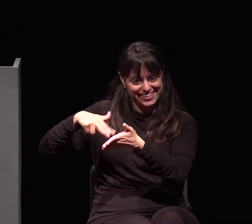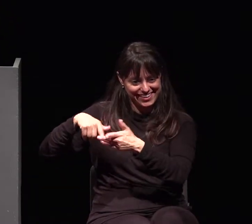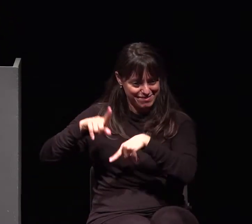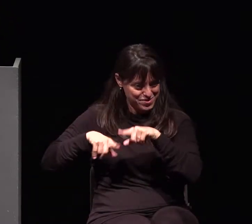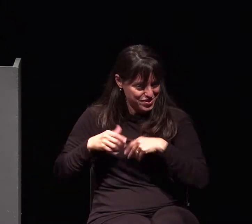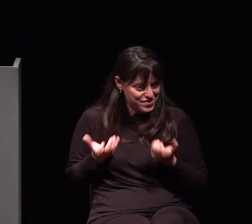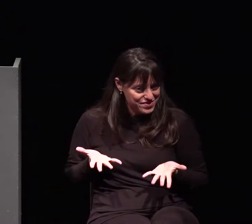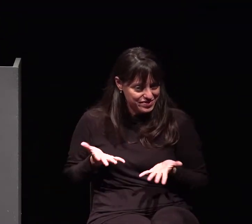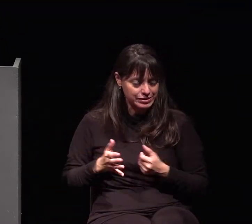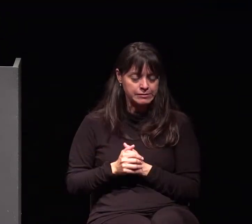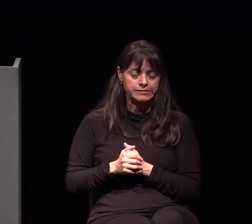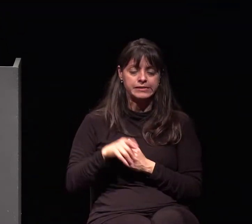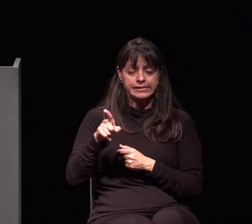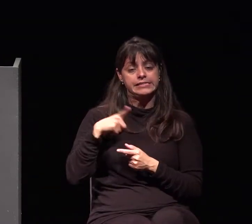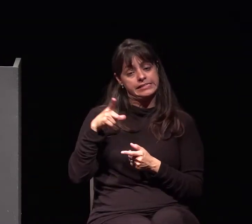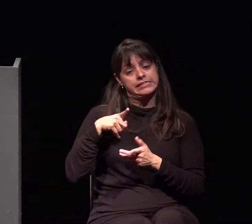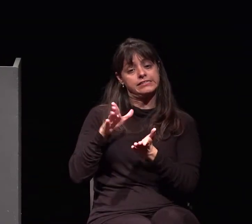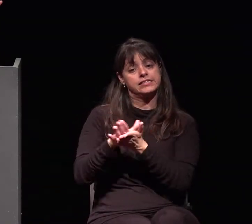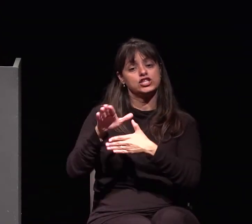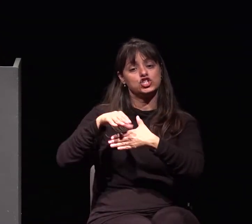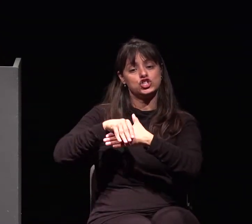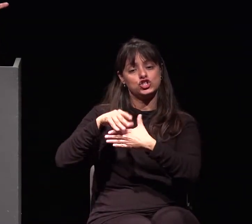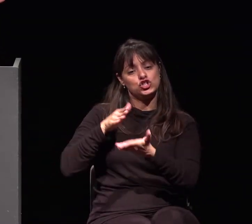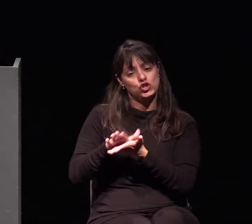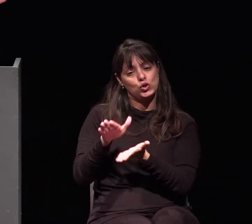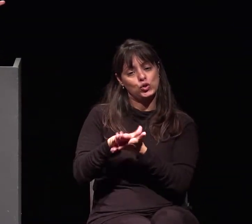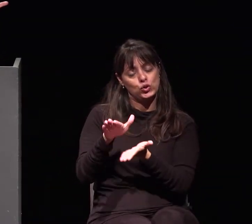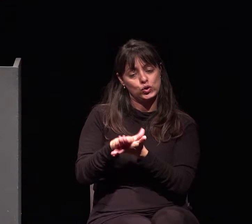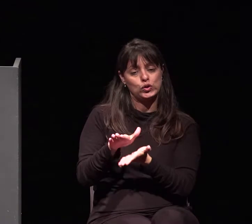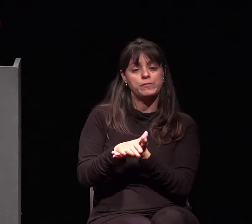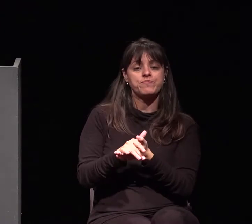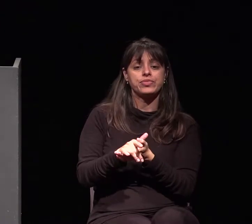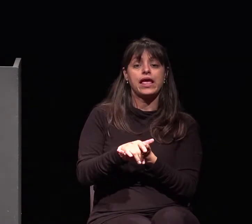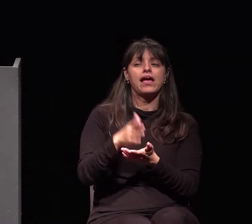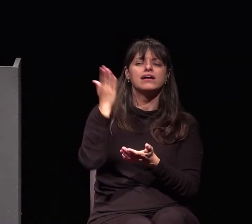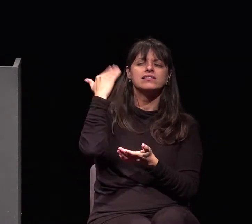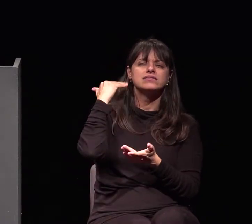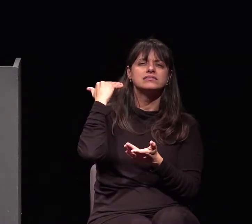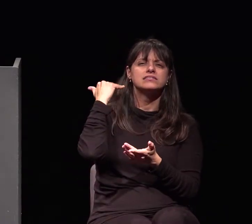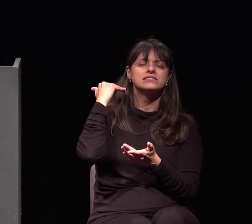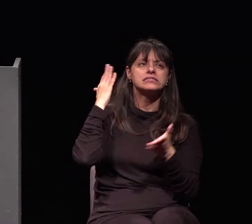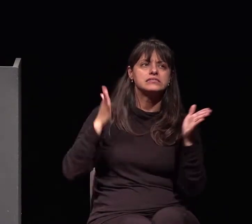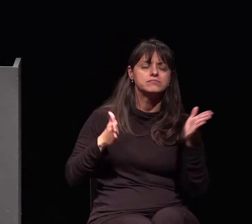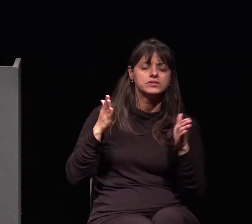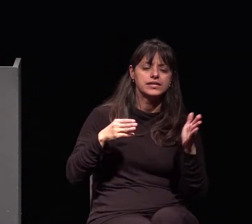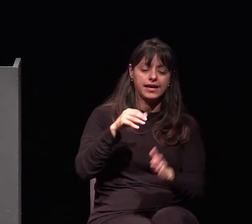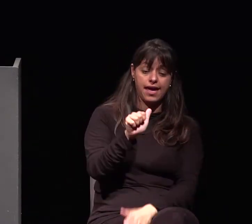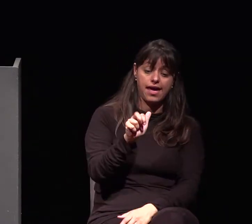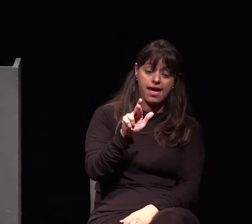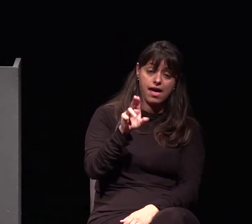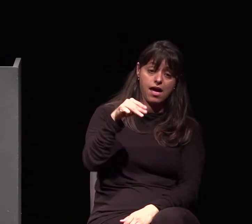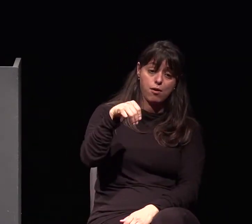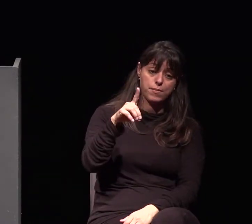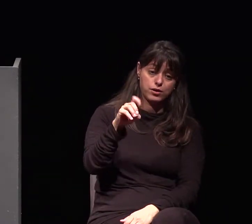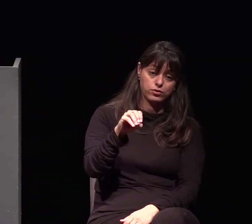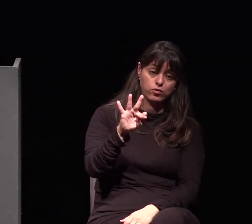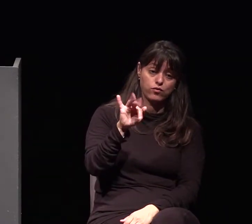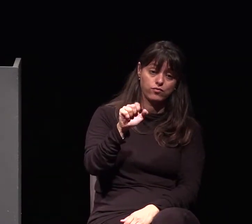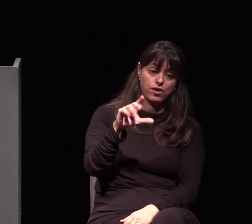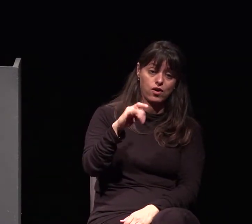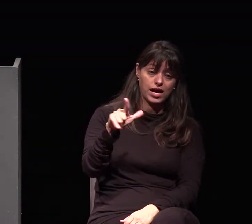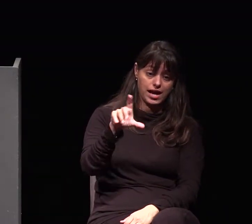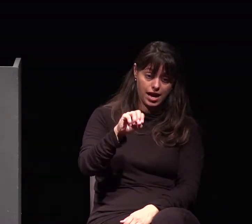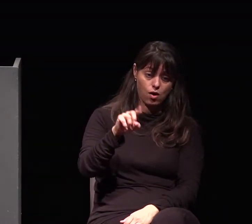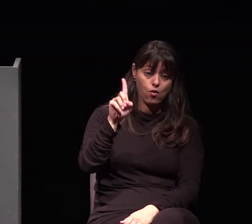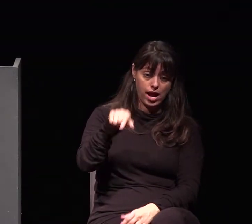uma editora, que ela vivia disso, e o ministro da Justiça, na época, o Armando Falcão, em 1976, mandou fechar